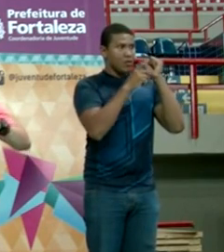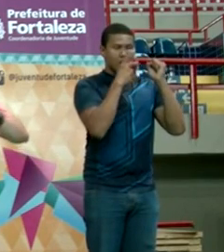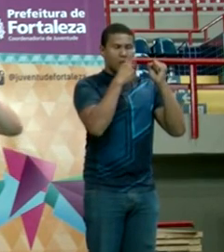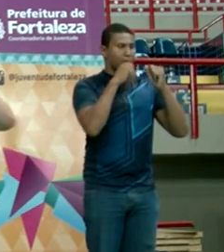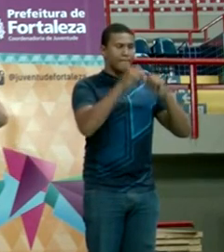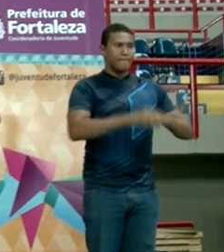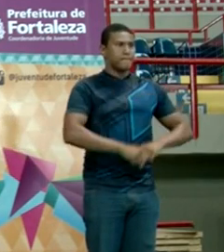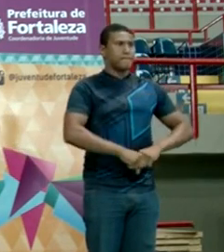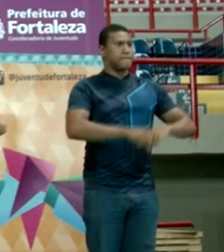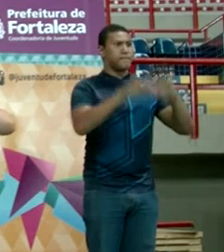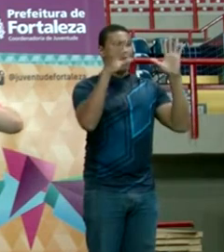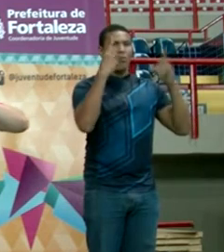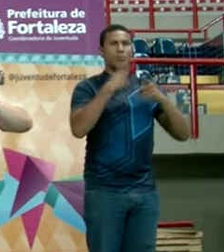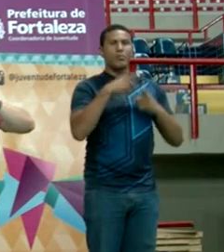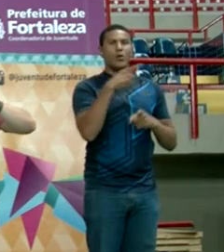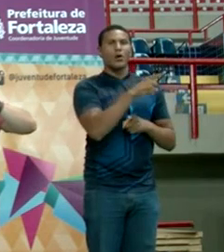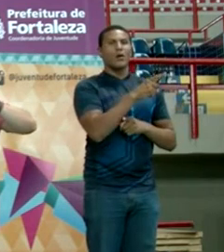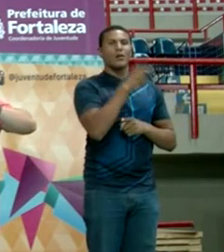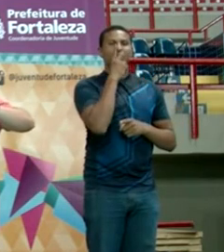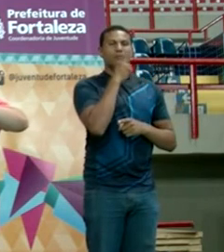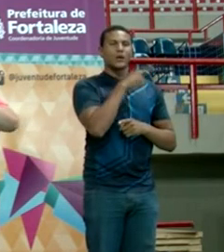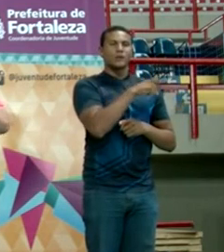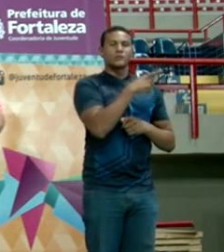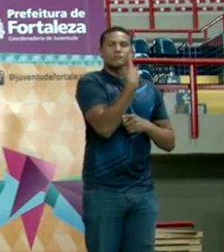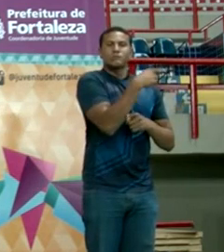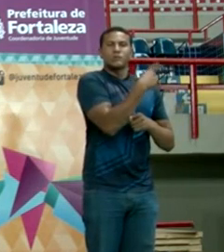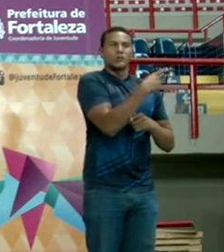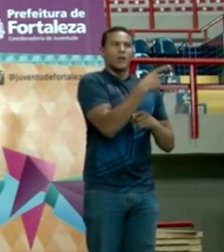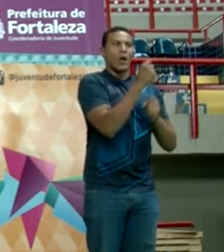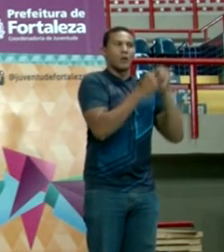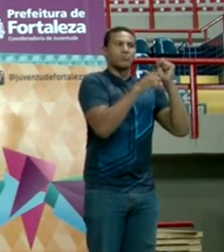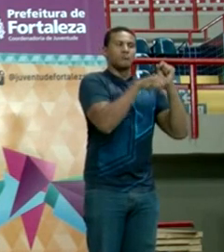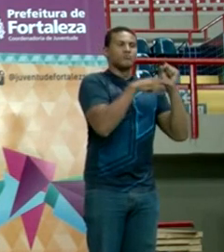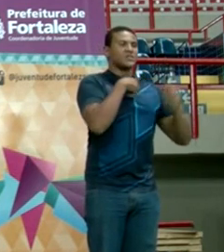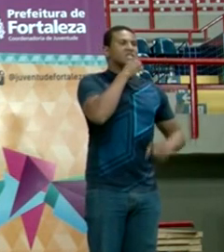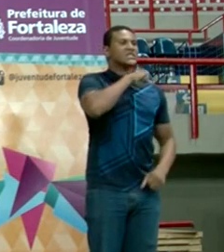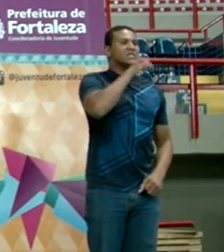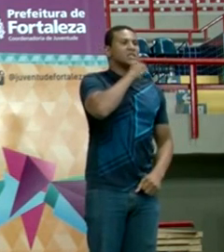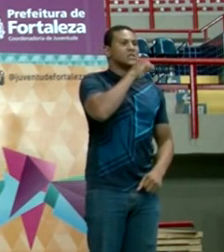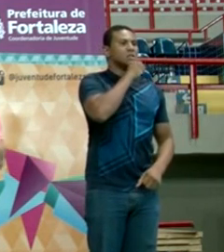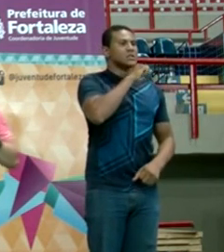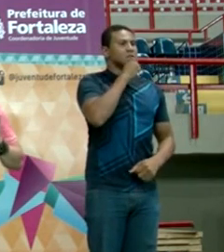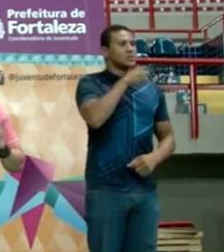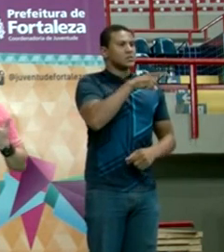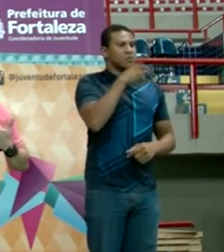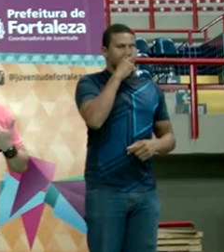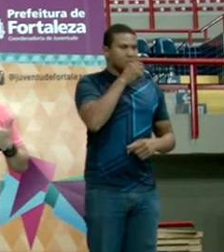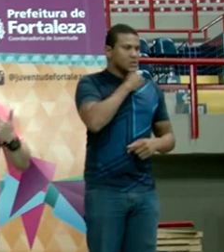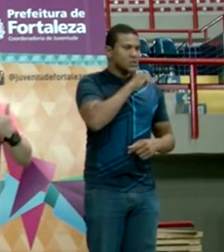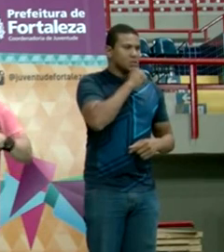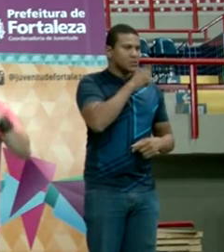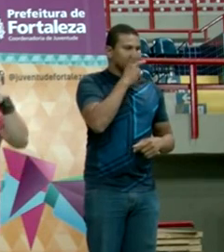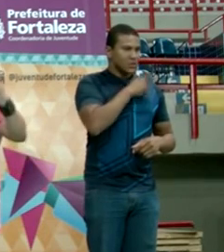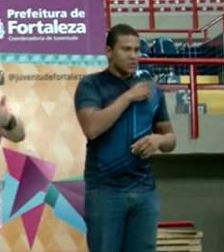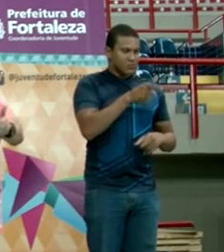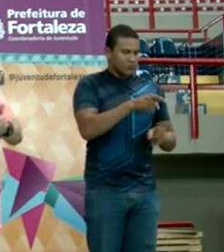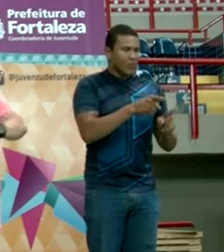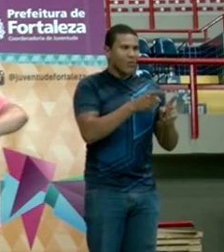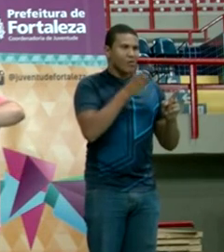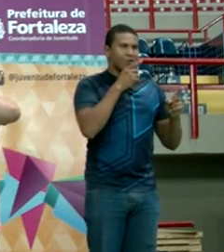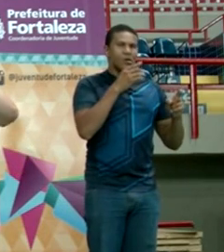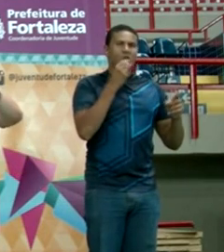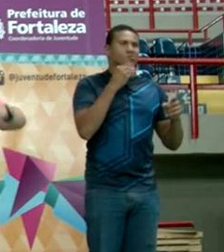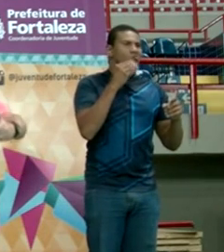Porque o reator estava velho. E aí eram 3 reatores, um rachado, o outro nunca tinha sido ligado.